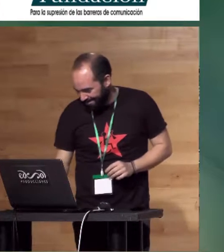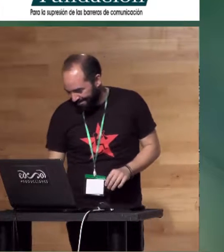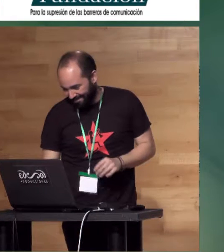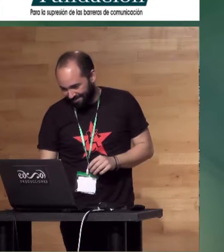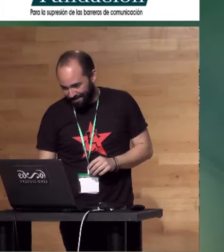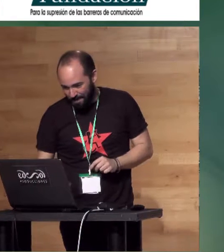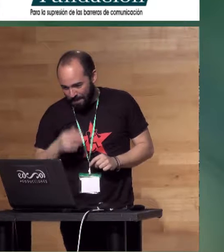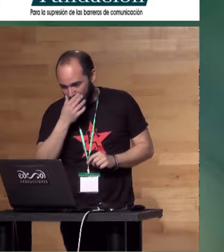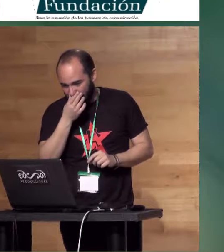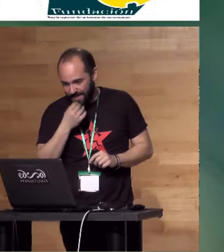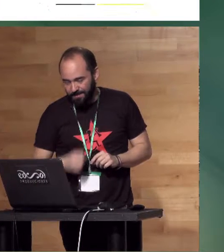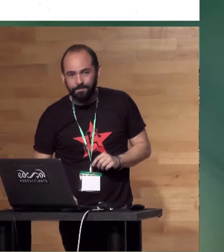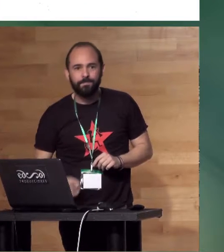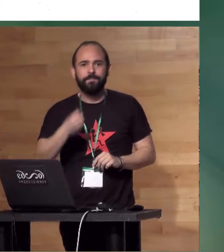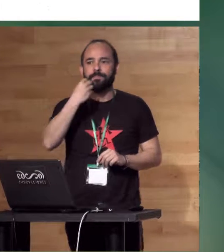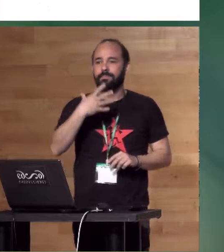vosotros.